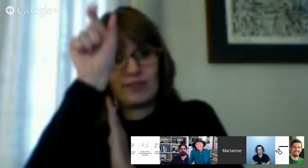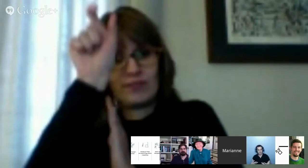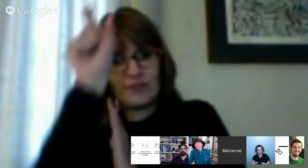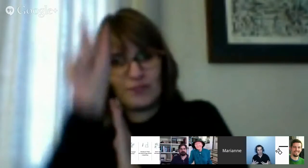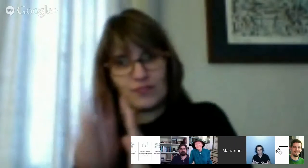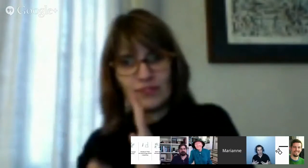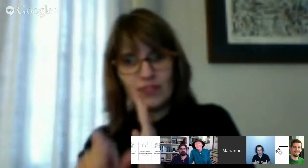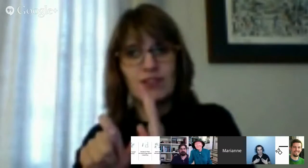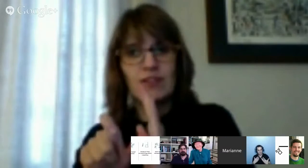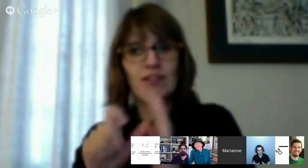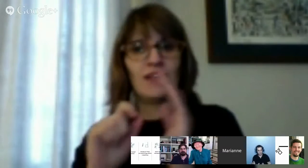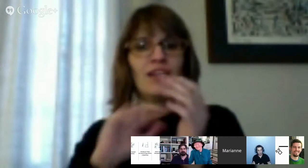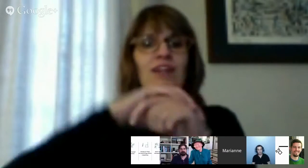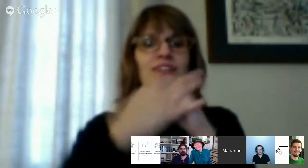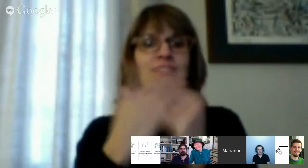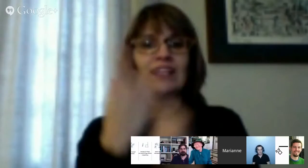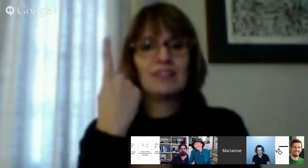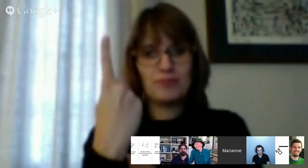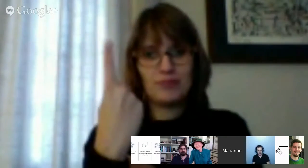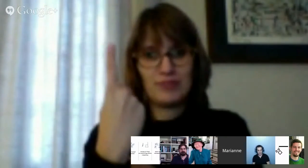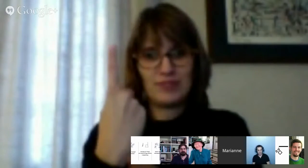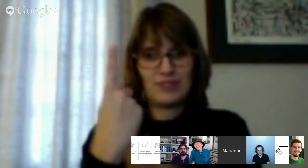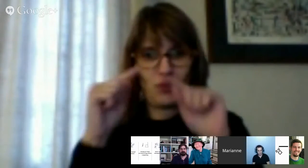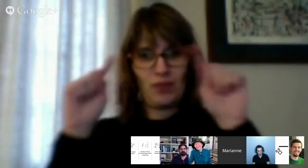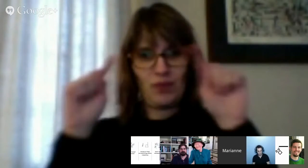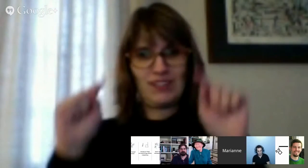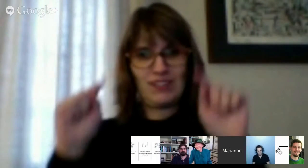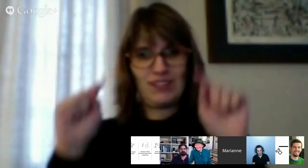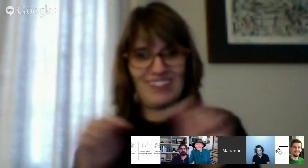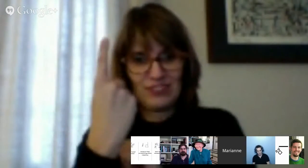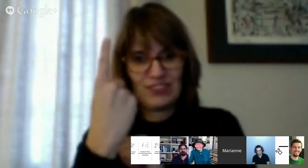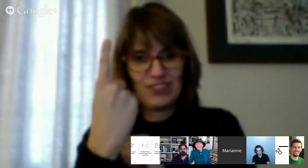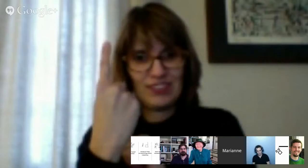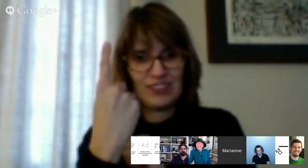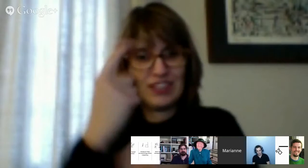produziram esses símbolos.